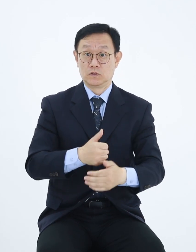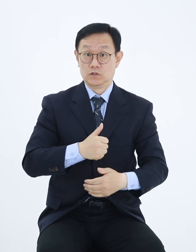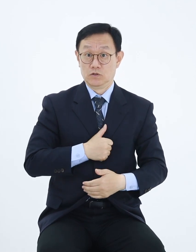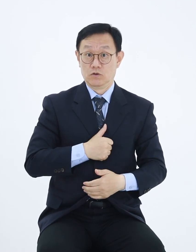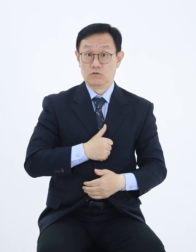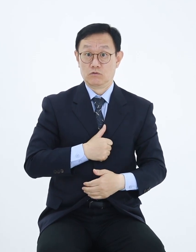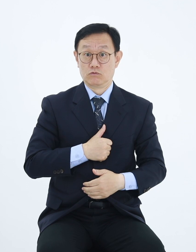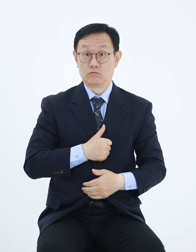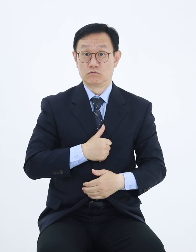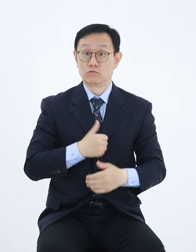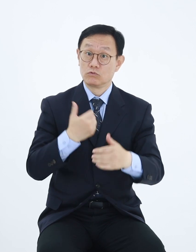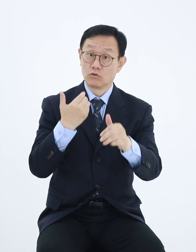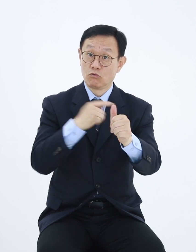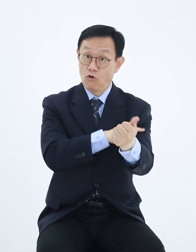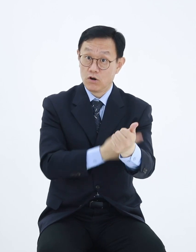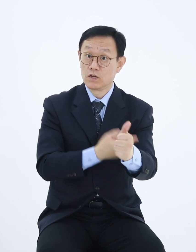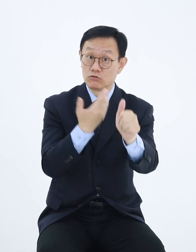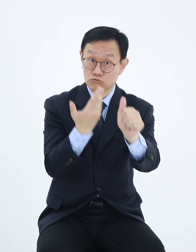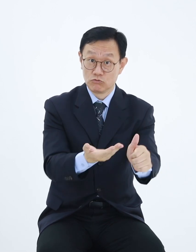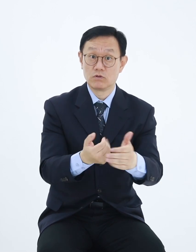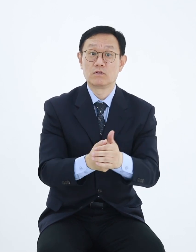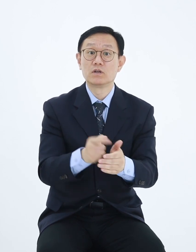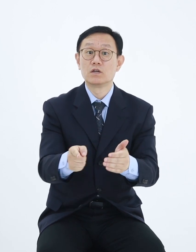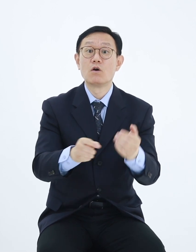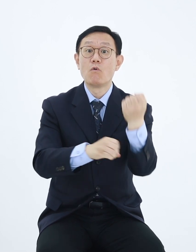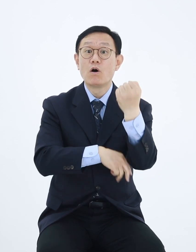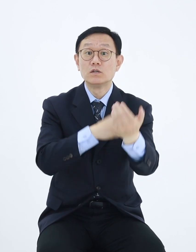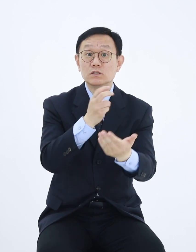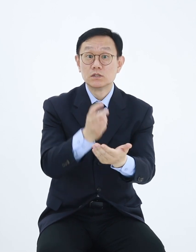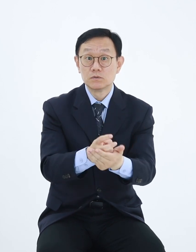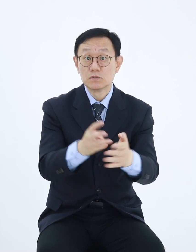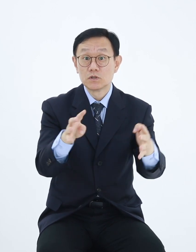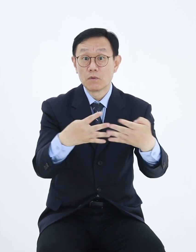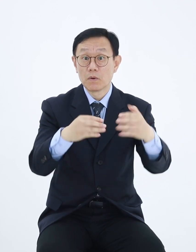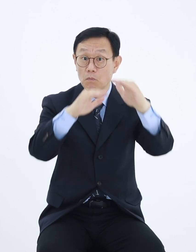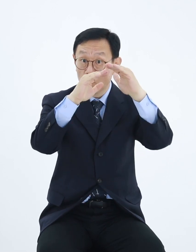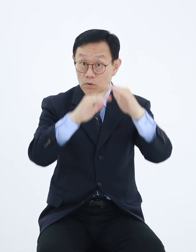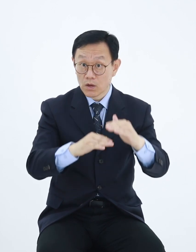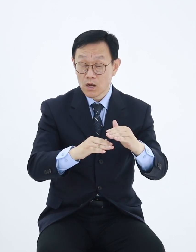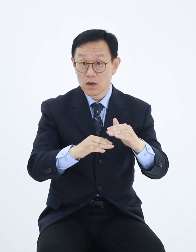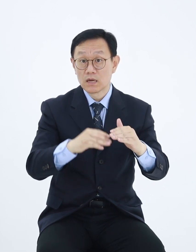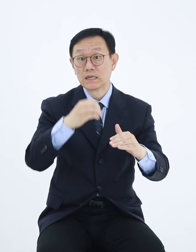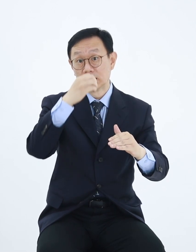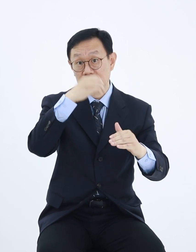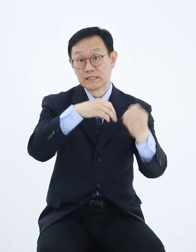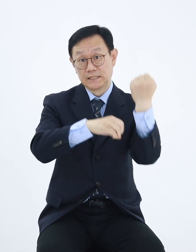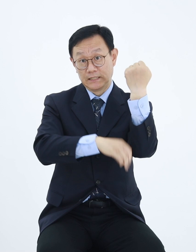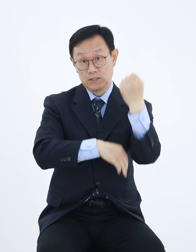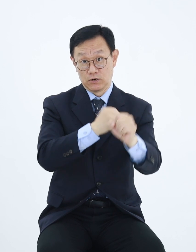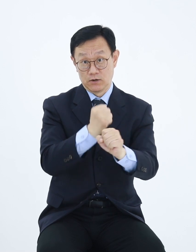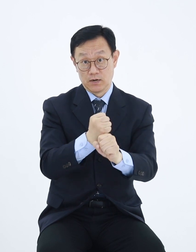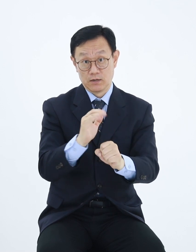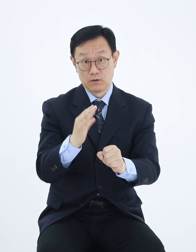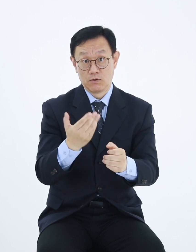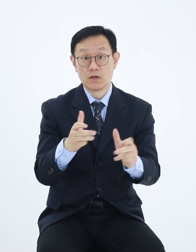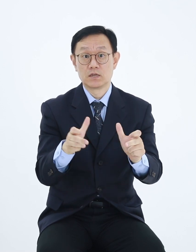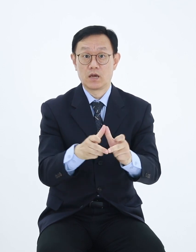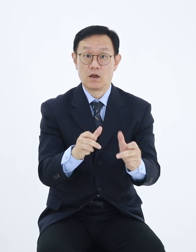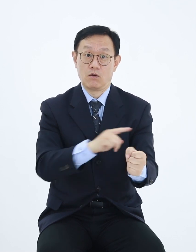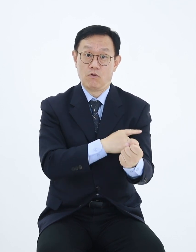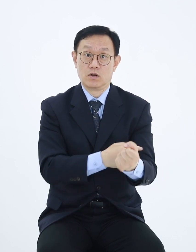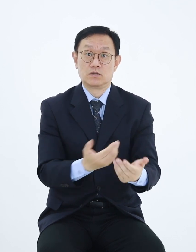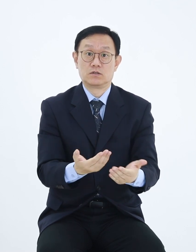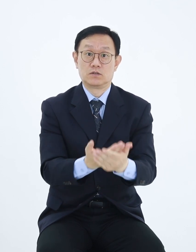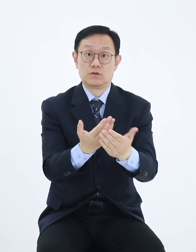대한 존중을 말합니다. 이러한 원칙들은 협약의 모든 조항의 근거가 되며 장애인의 권리 증진과